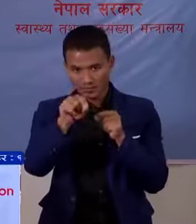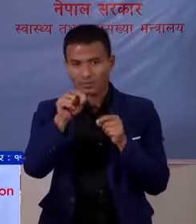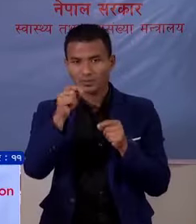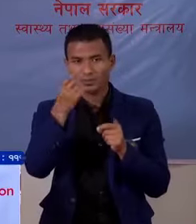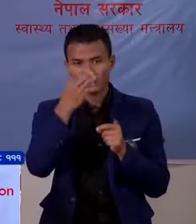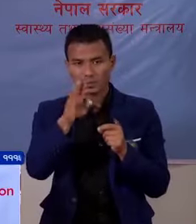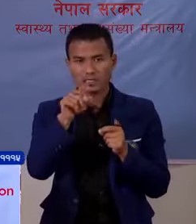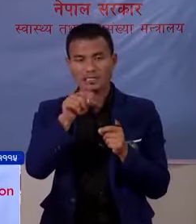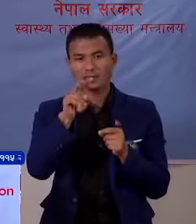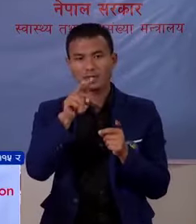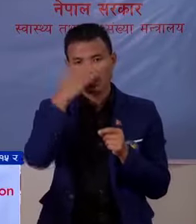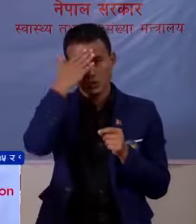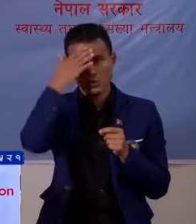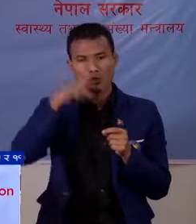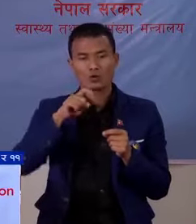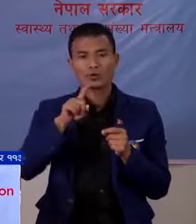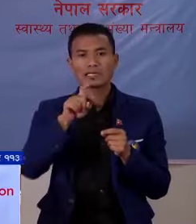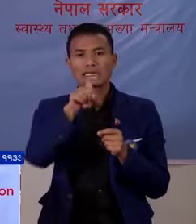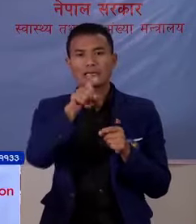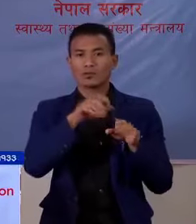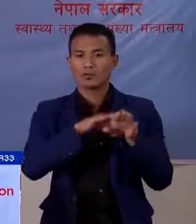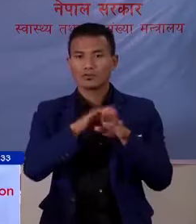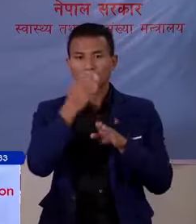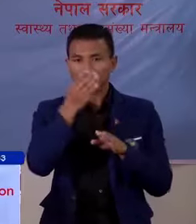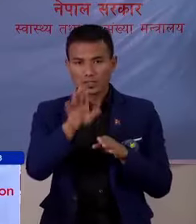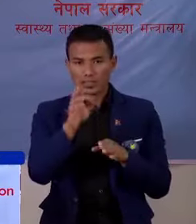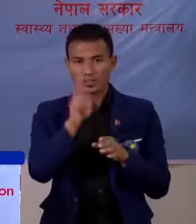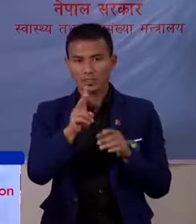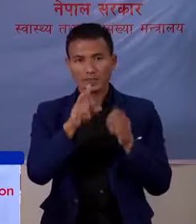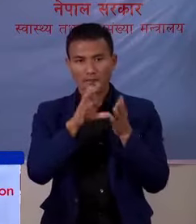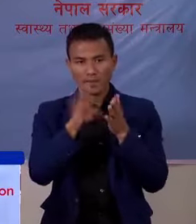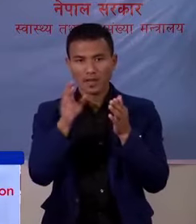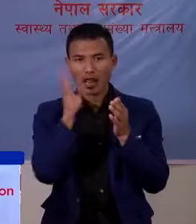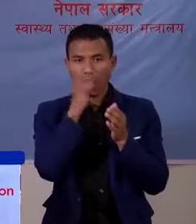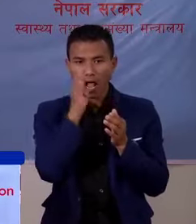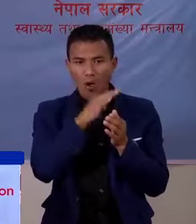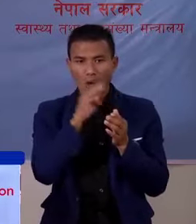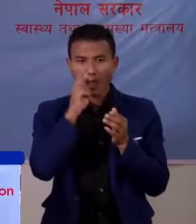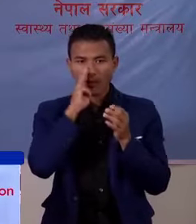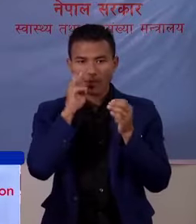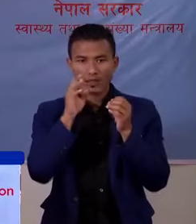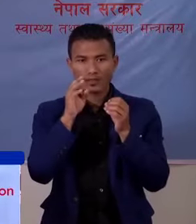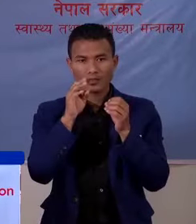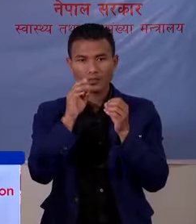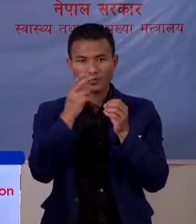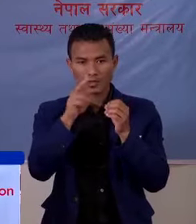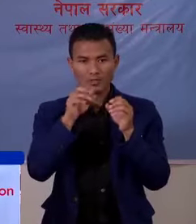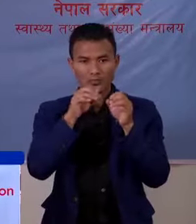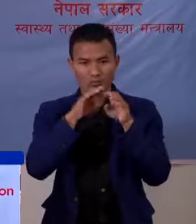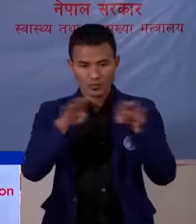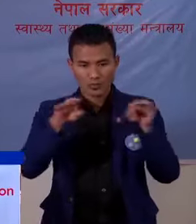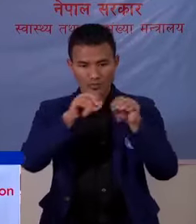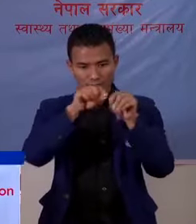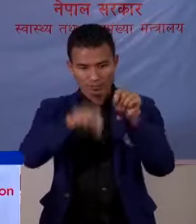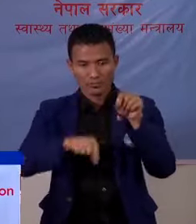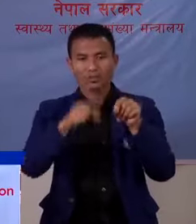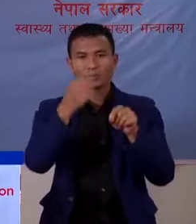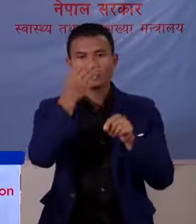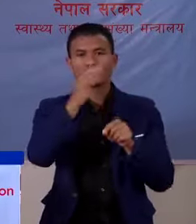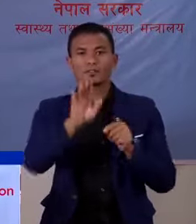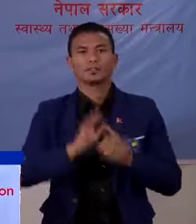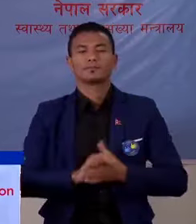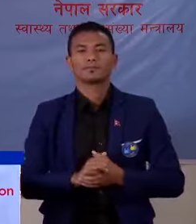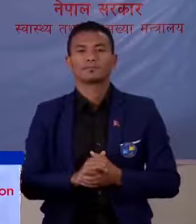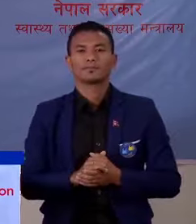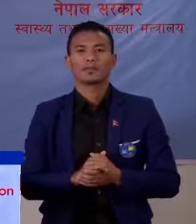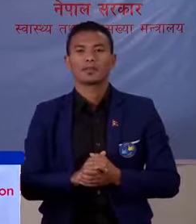छिटाहरूमा रोगका कीटाणुहरू रहेको हुन्छ र यी छिटाहरू हावामा नरही भुइँमा झर्ने सम्भावना